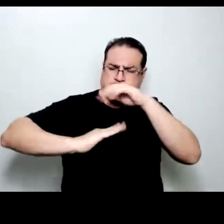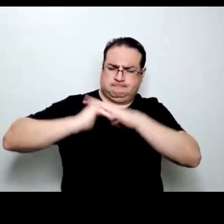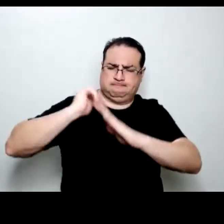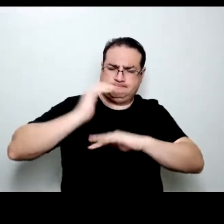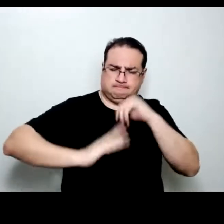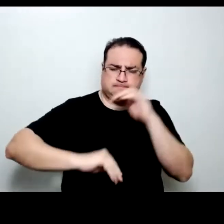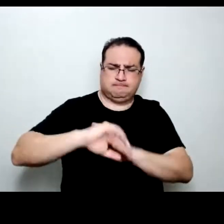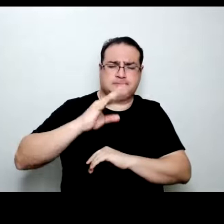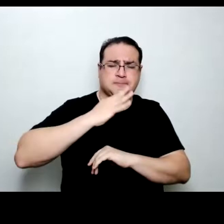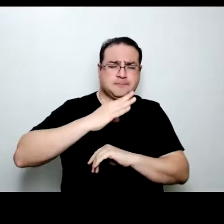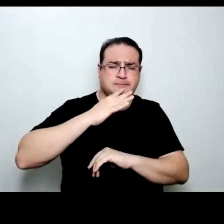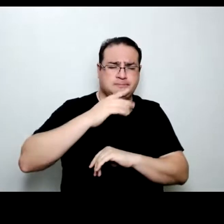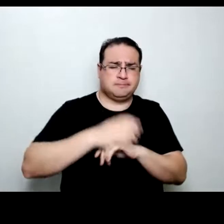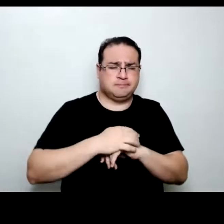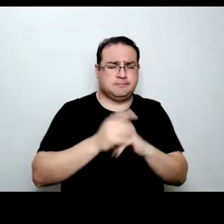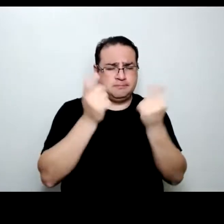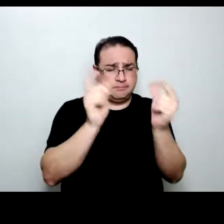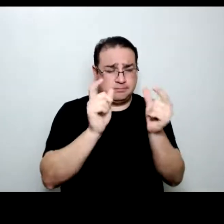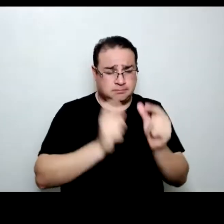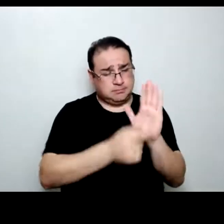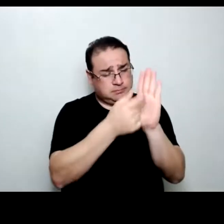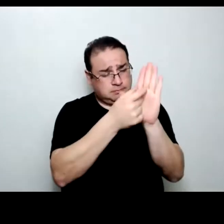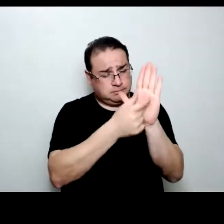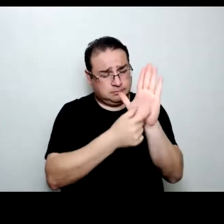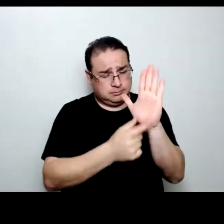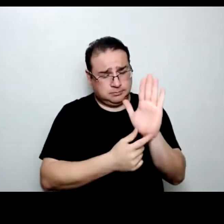SQL, conhecimento de programação, inclusive, que